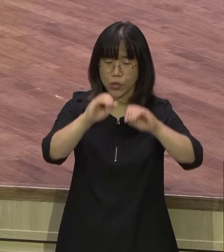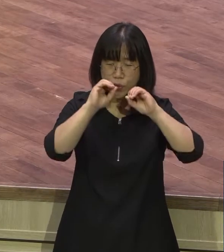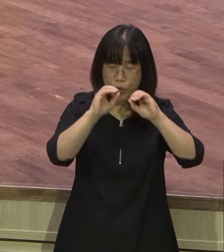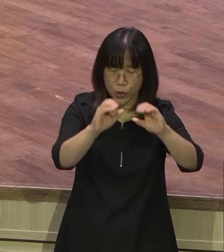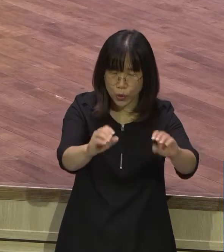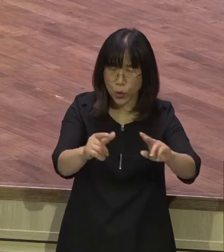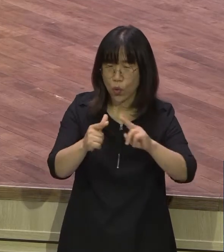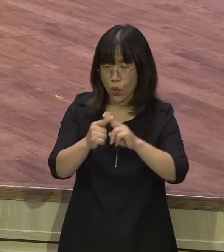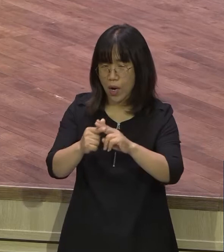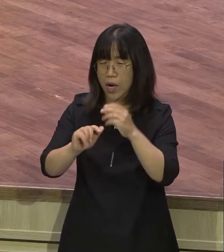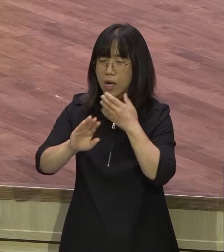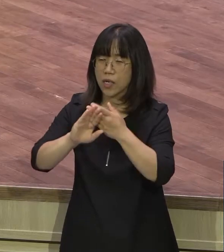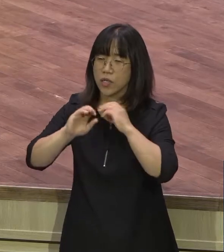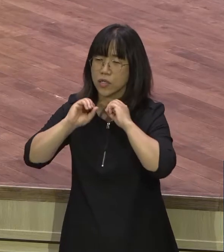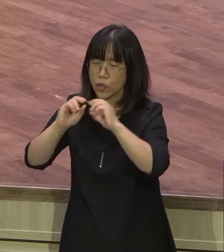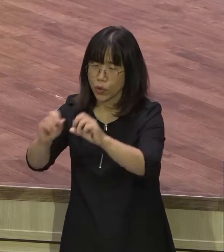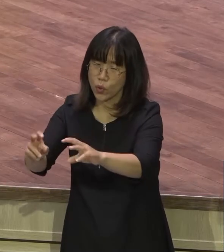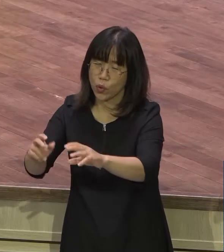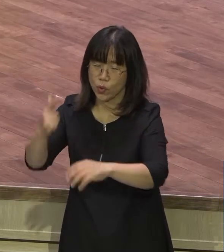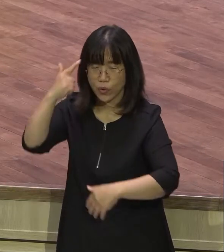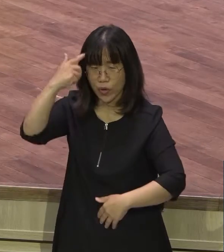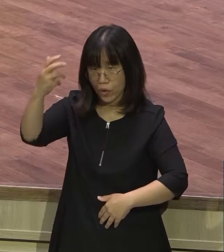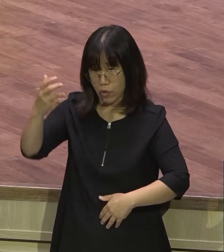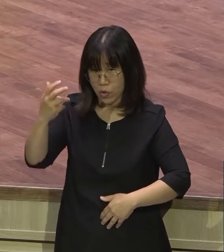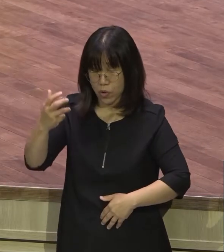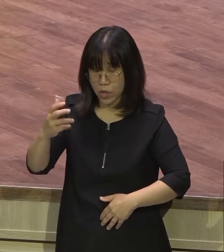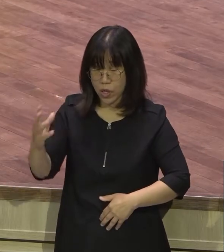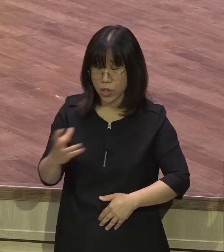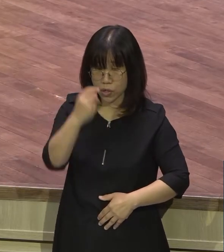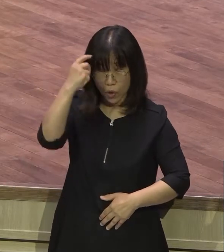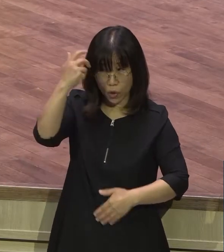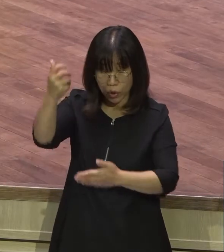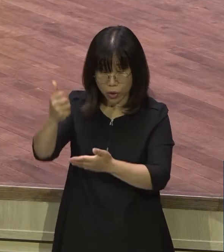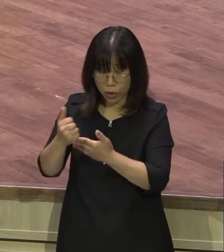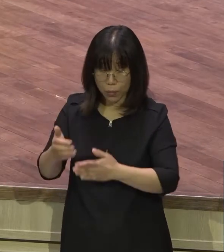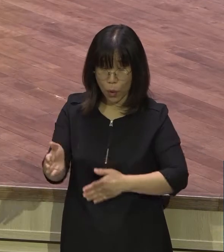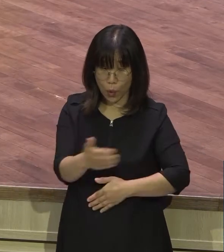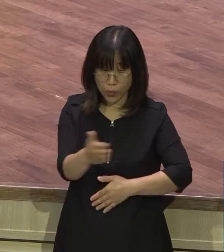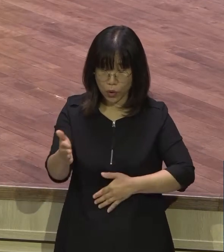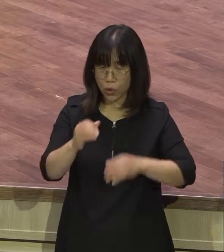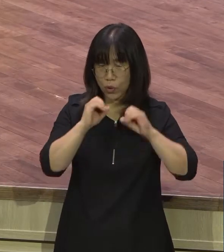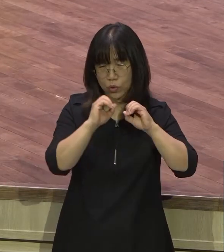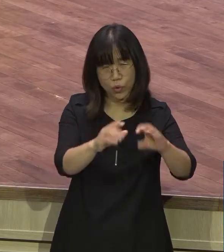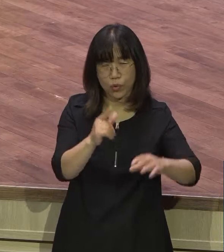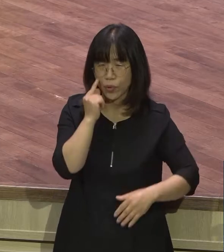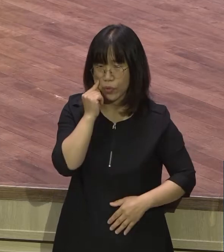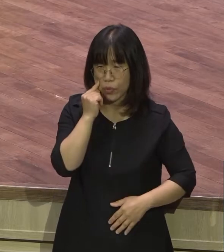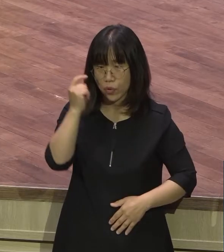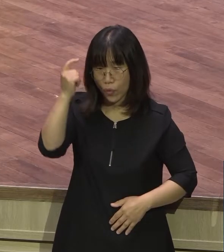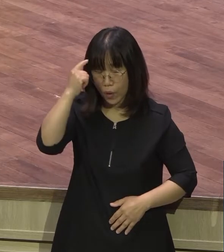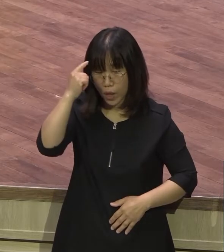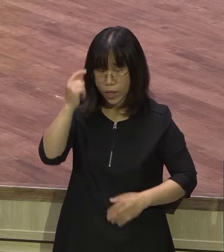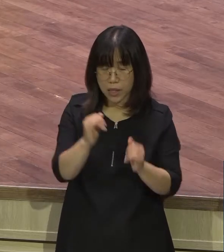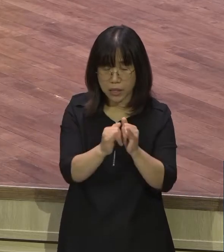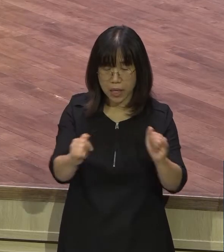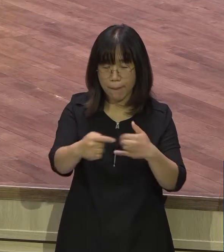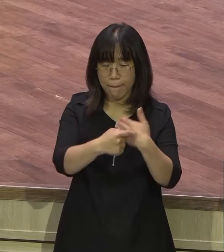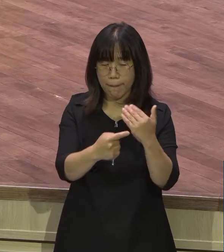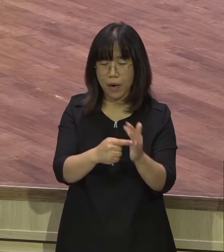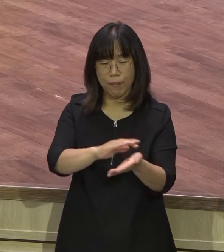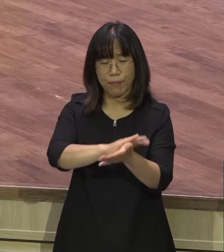아니고 전도 성교 못해요 성령이 함께 하셔야 사람의 마음을 변화시켜 구원하게 하신다 우리가